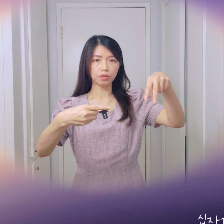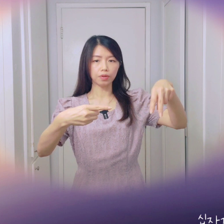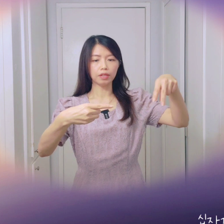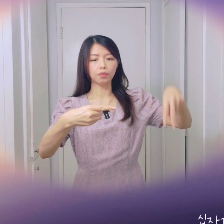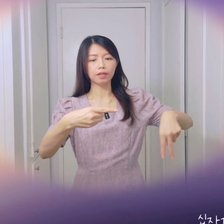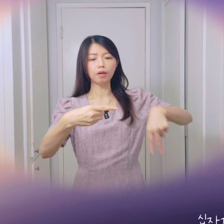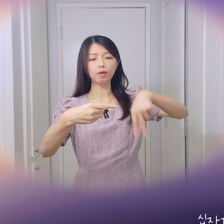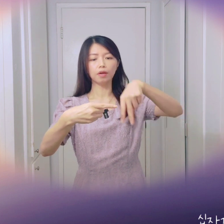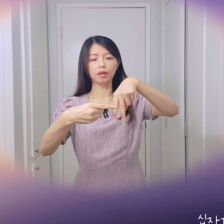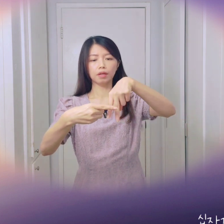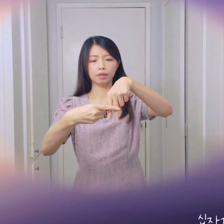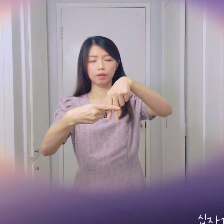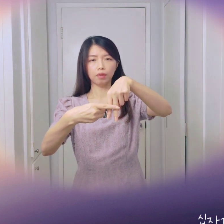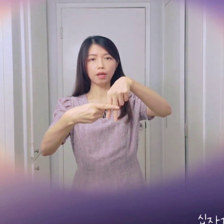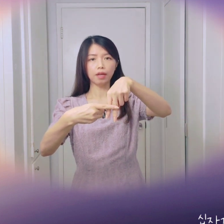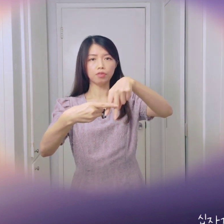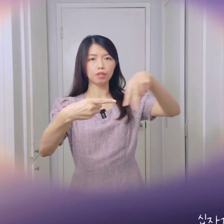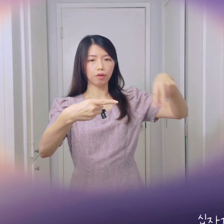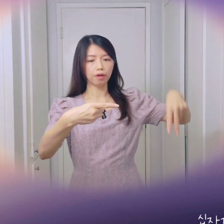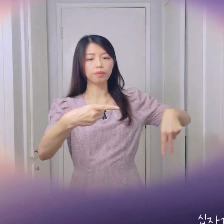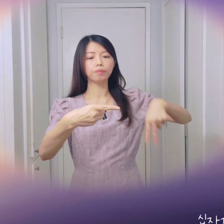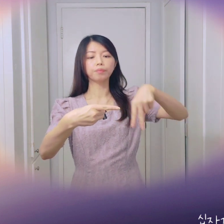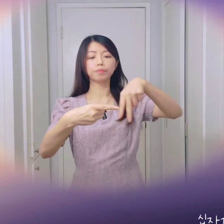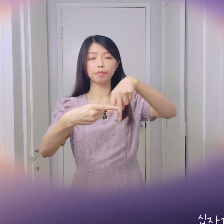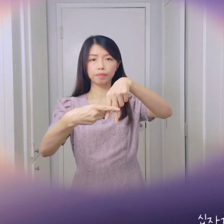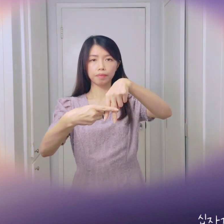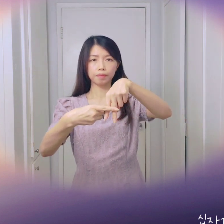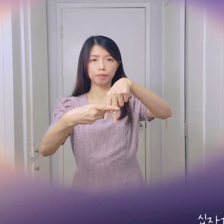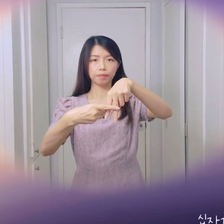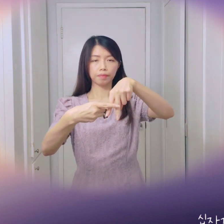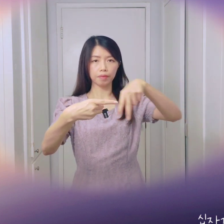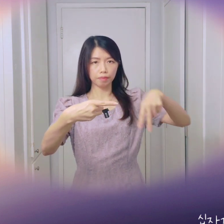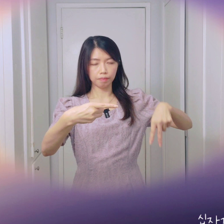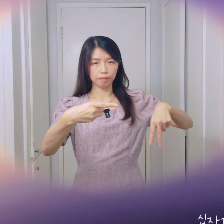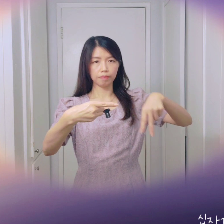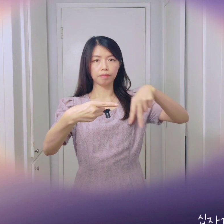검지하고 중지를 이용해서 이렇게 대주시는 거예요.